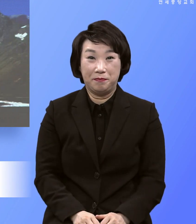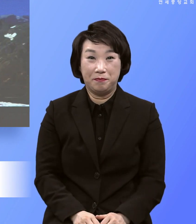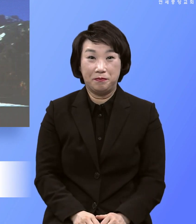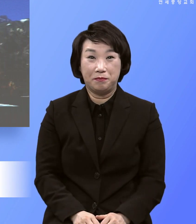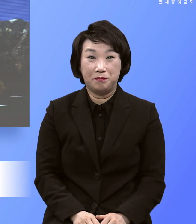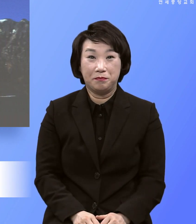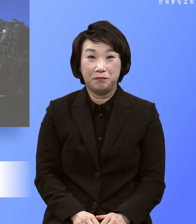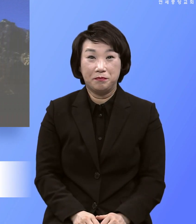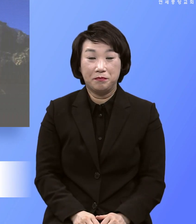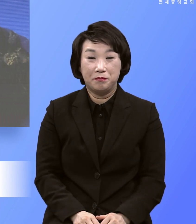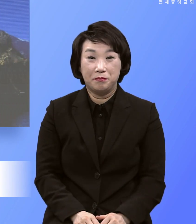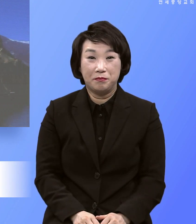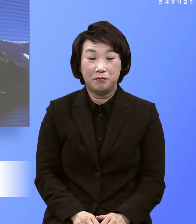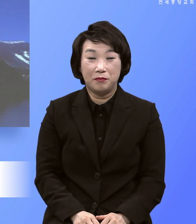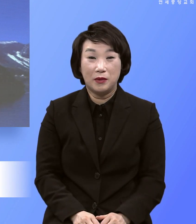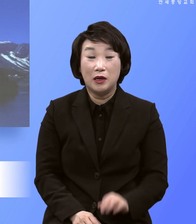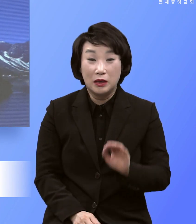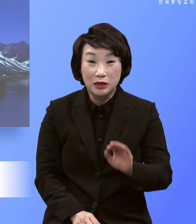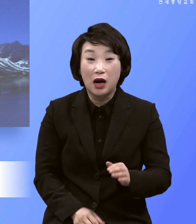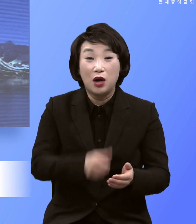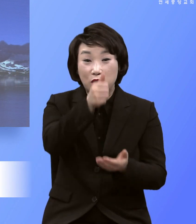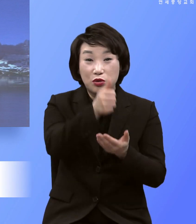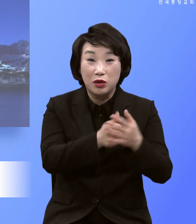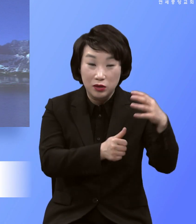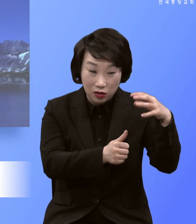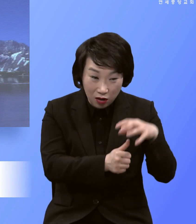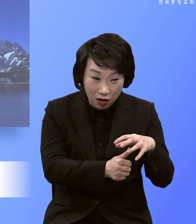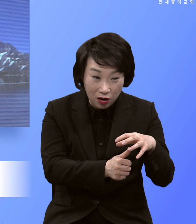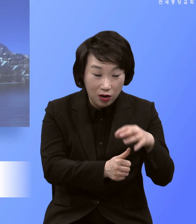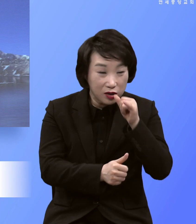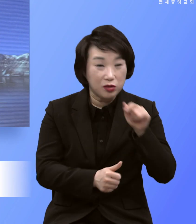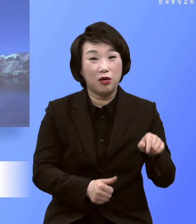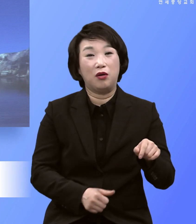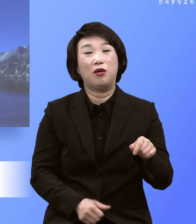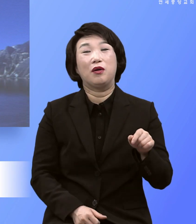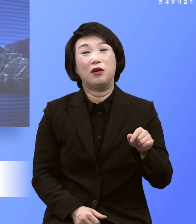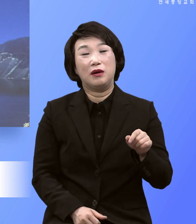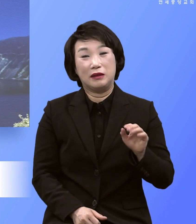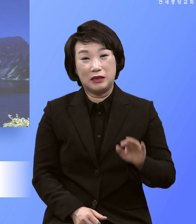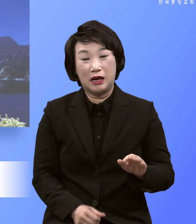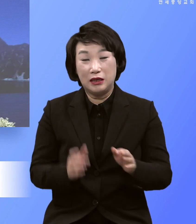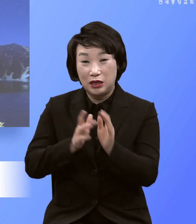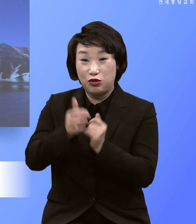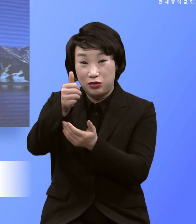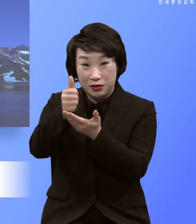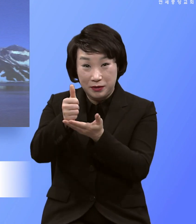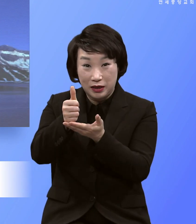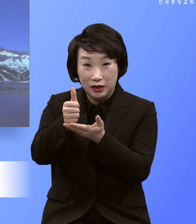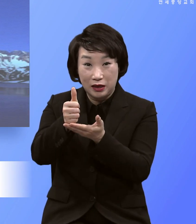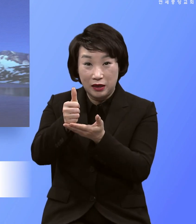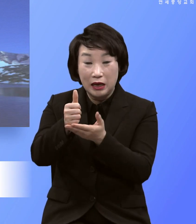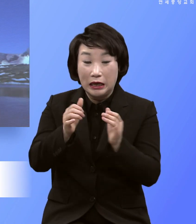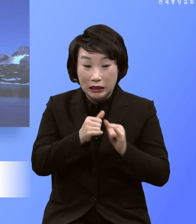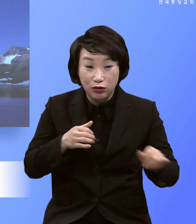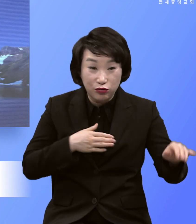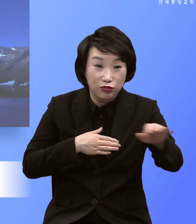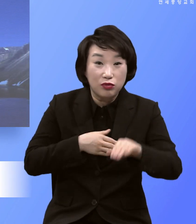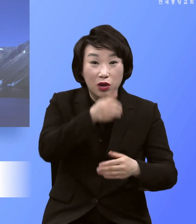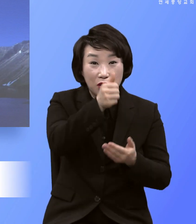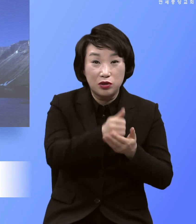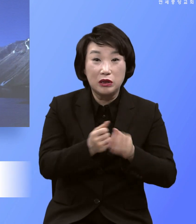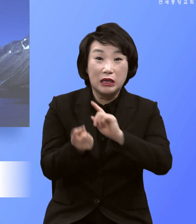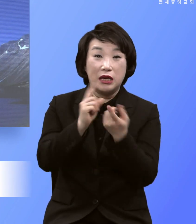자, 죄는 결박당하는 거예요. 예수님이 인류의